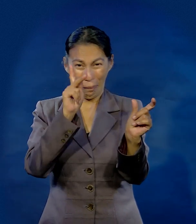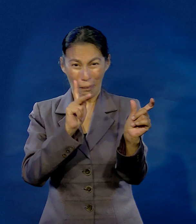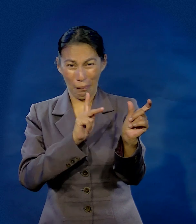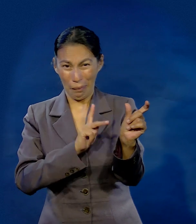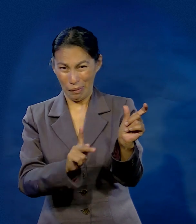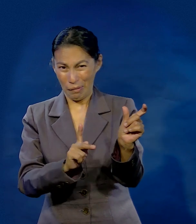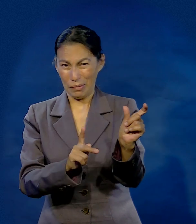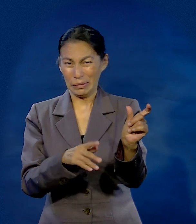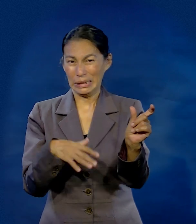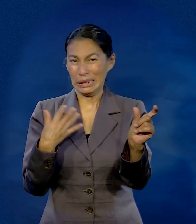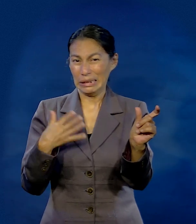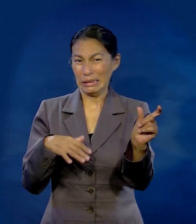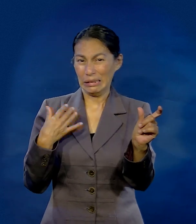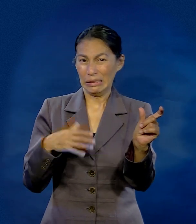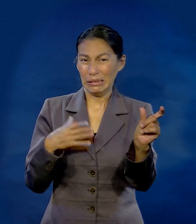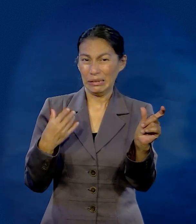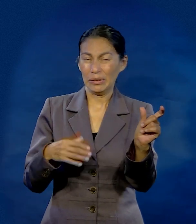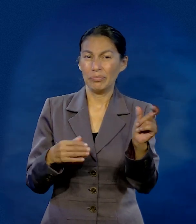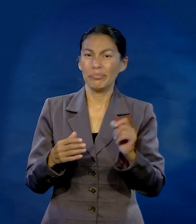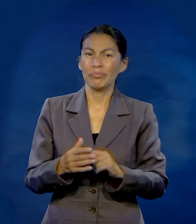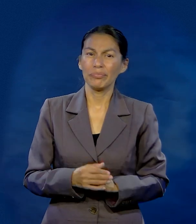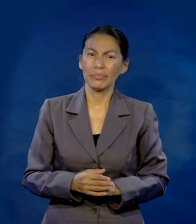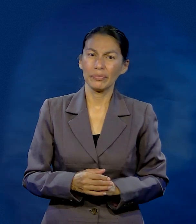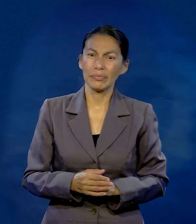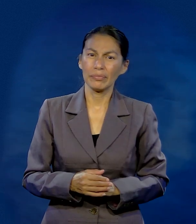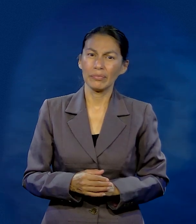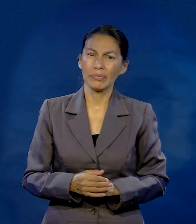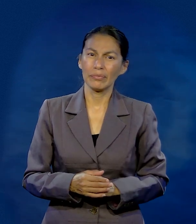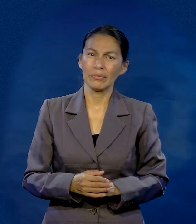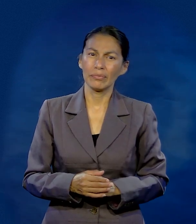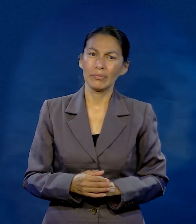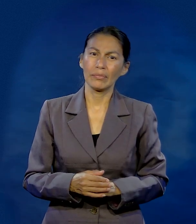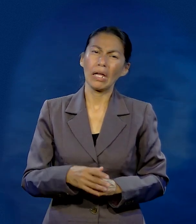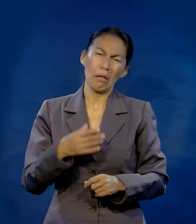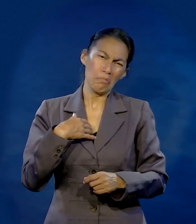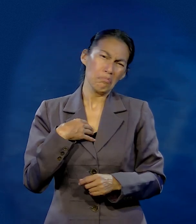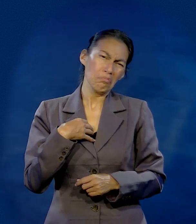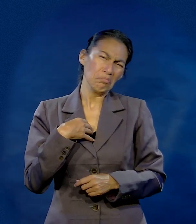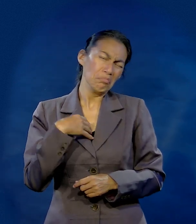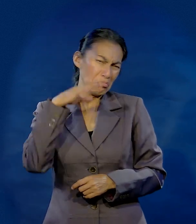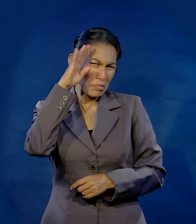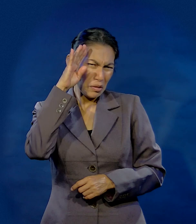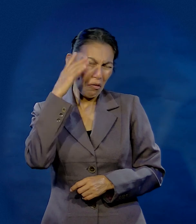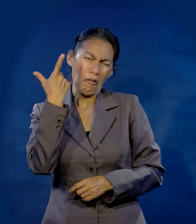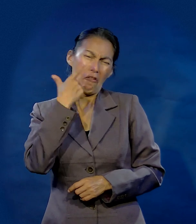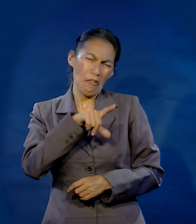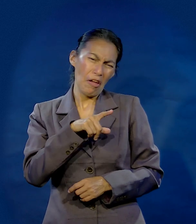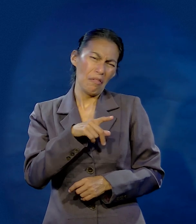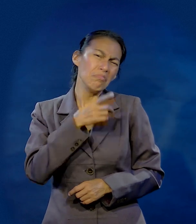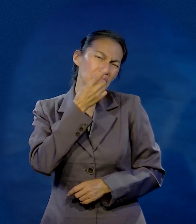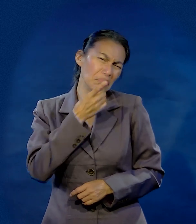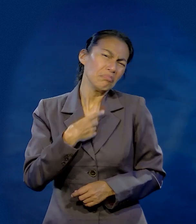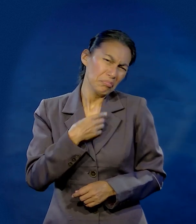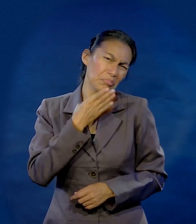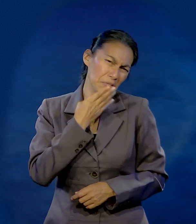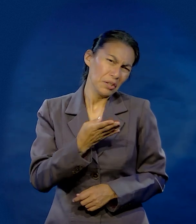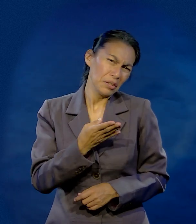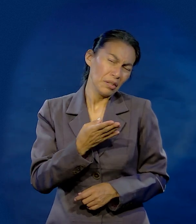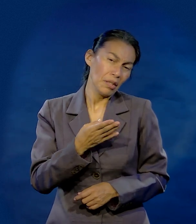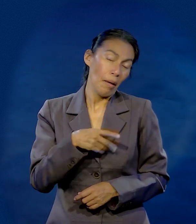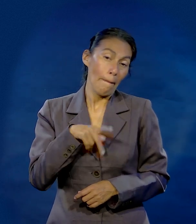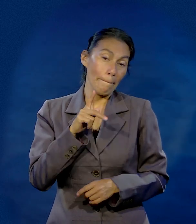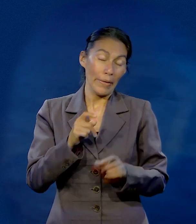que desde Mi humilde opinión es el peor de los adjetivos que podríamos